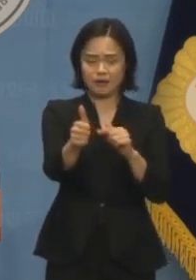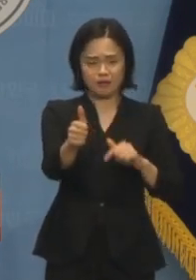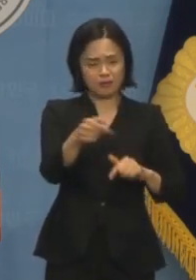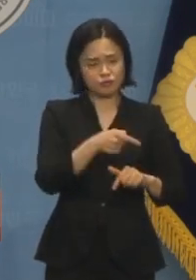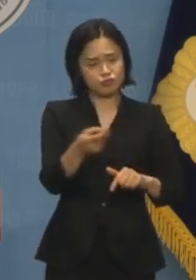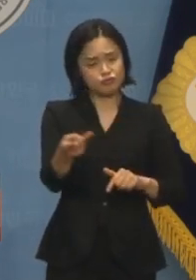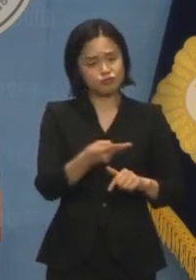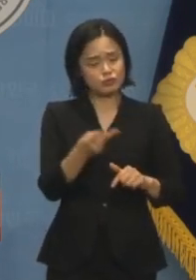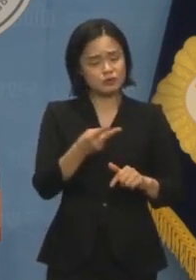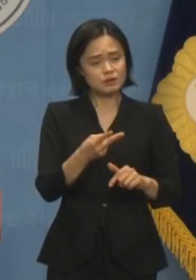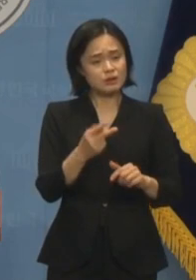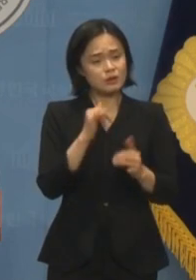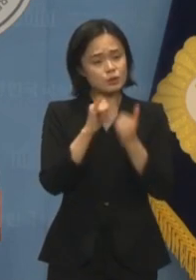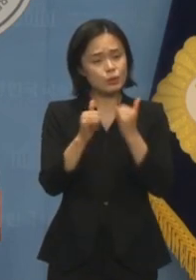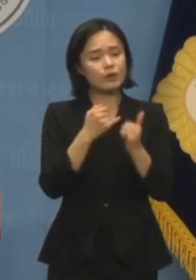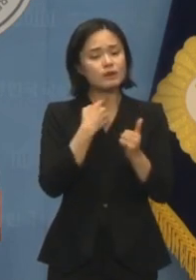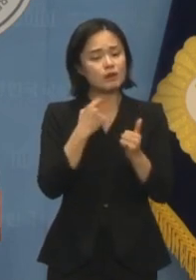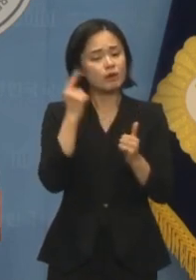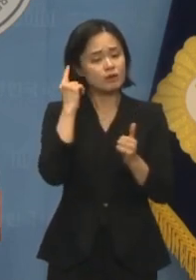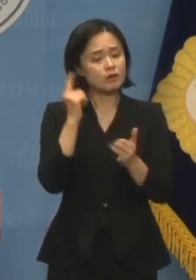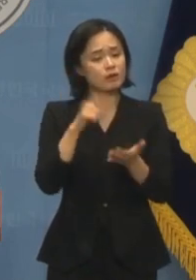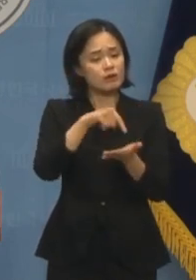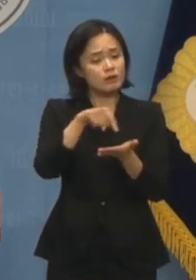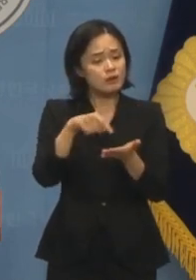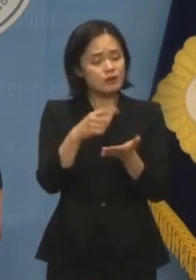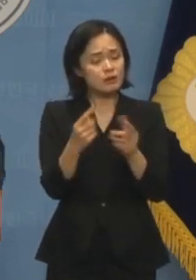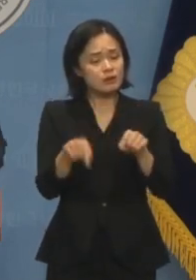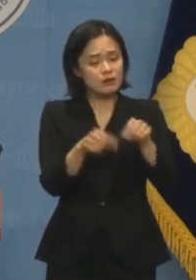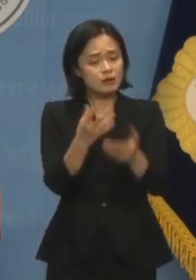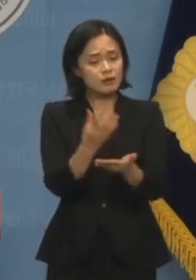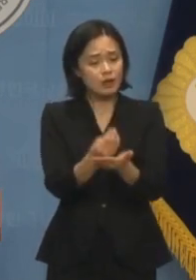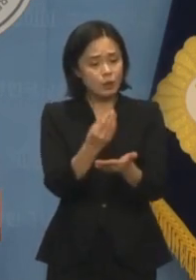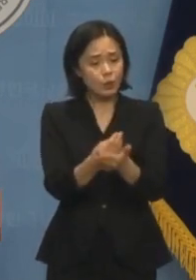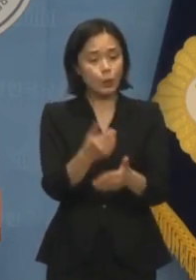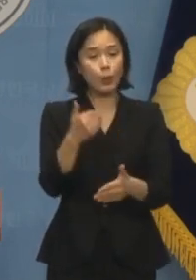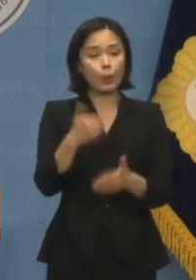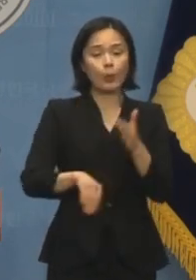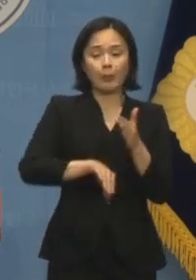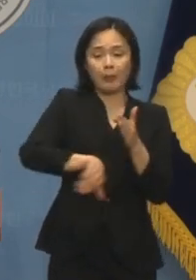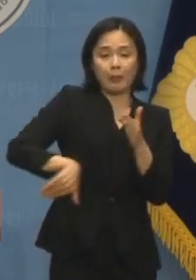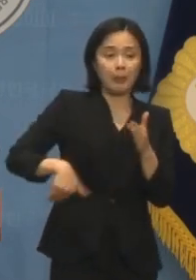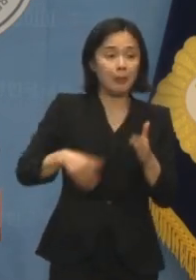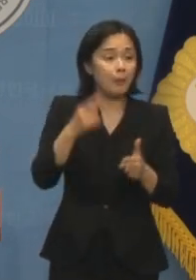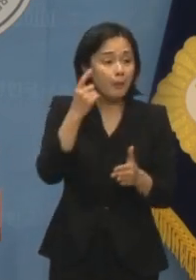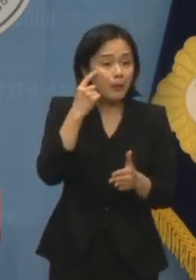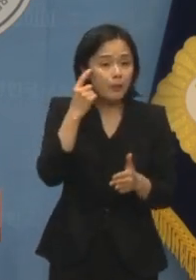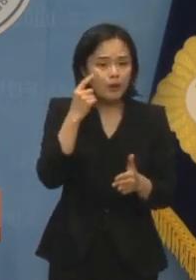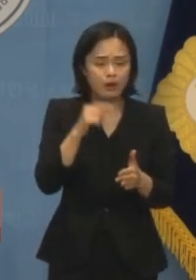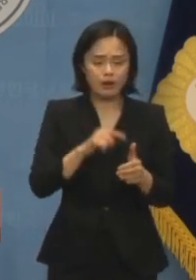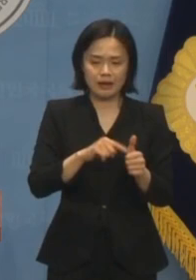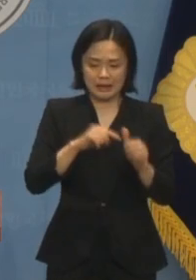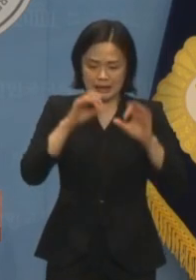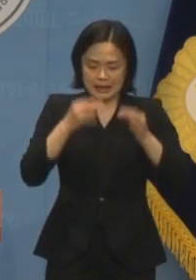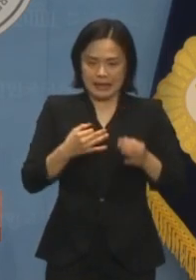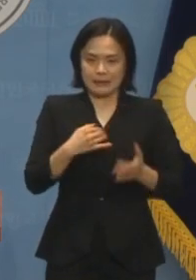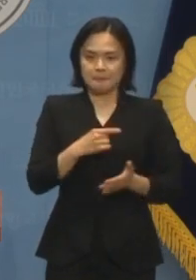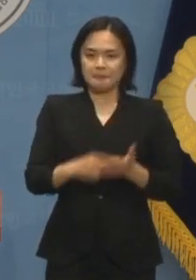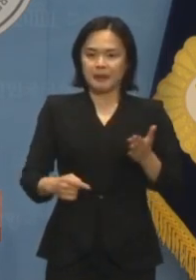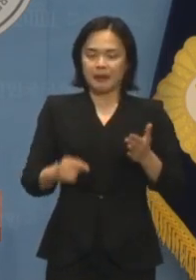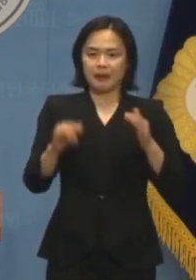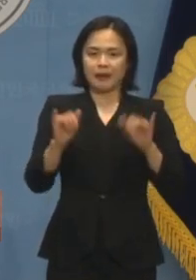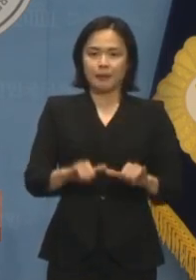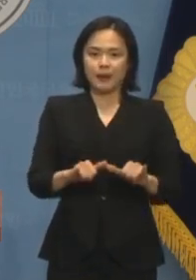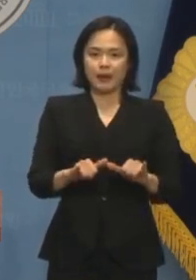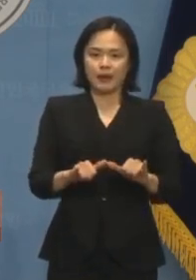감춰두었습니까? 자신에게 불리한 내용이기 때문에 그런 것이 아닙니까? 이처럼 김기현 변호사는 본인 스스로